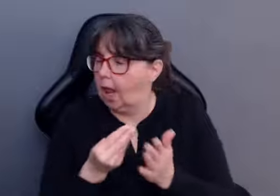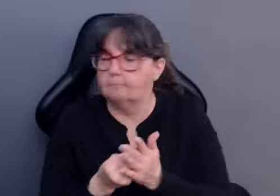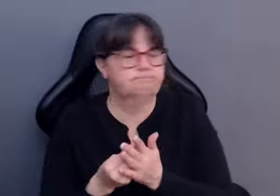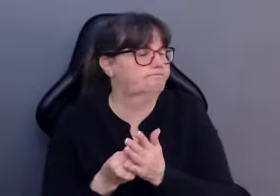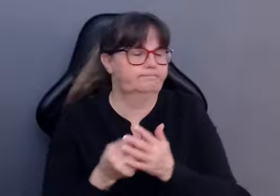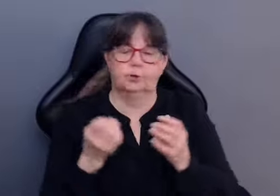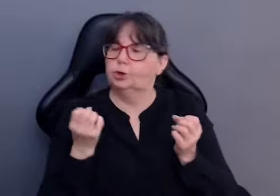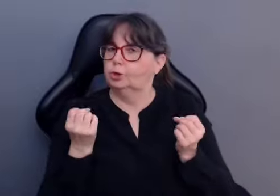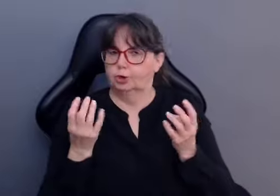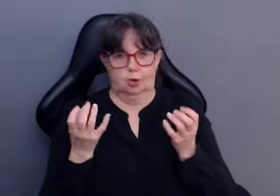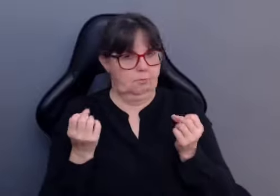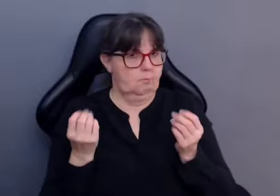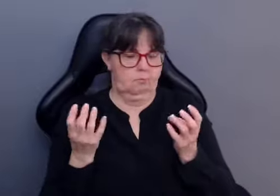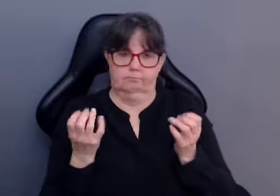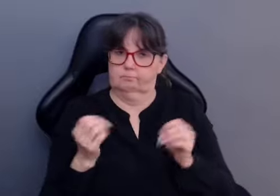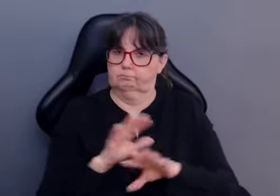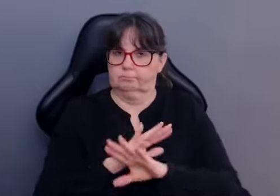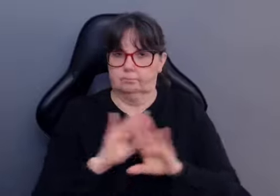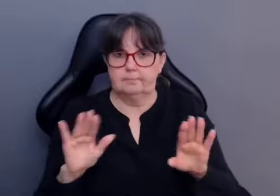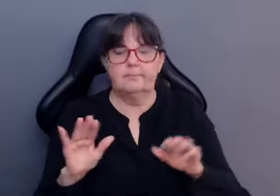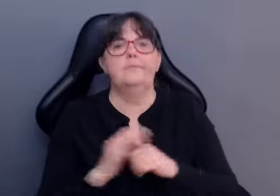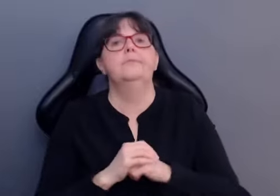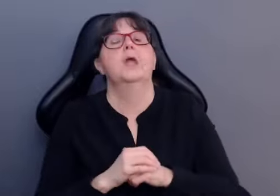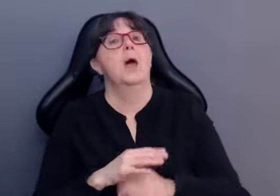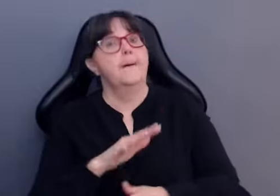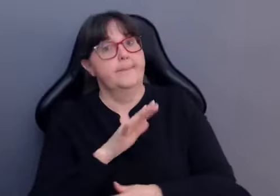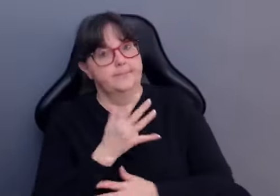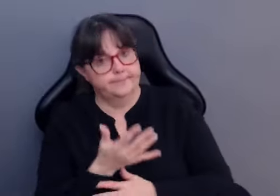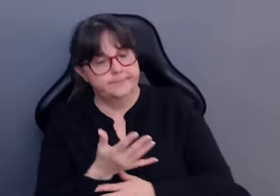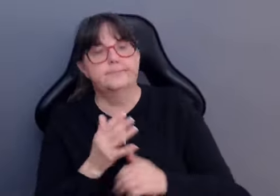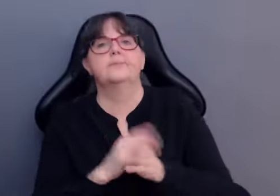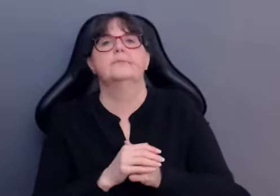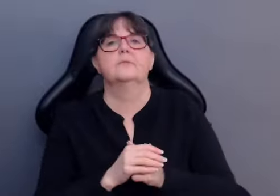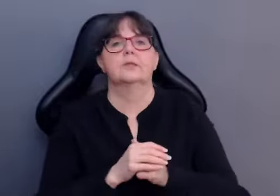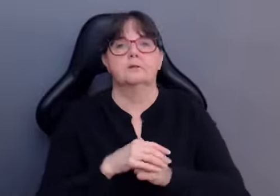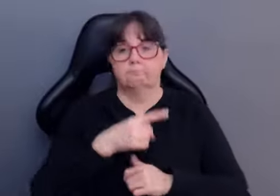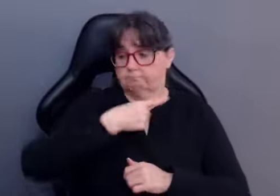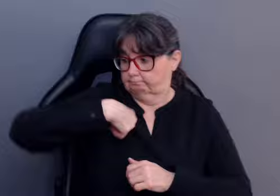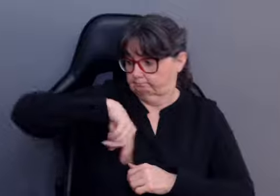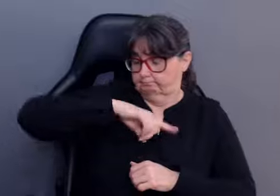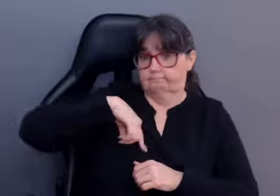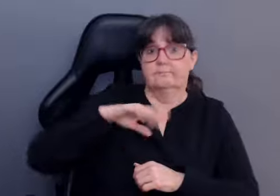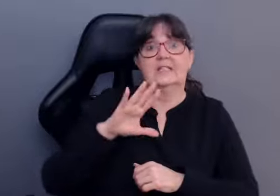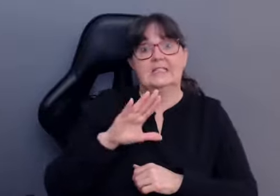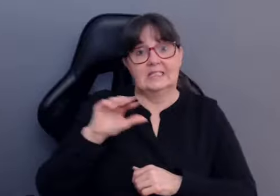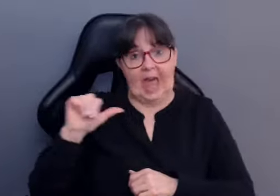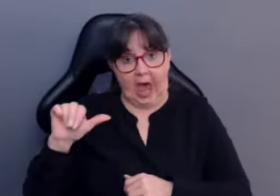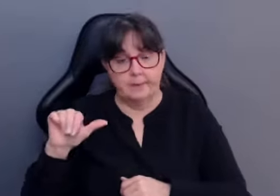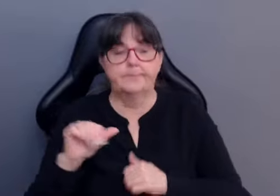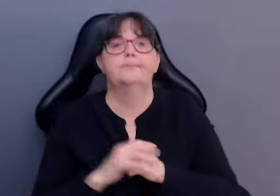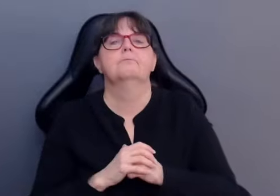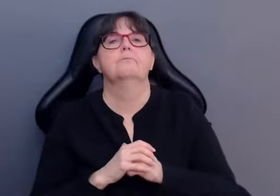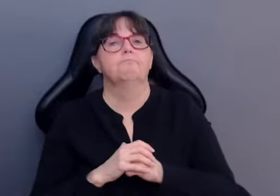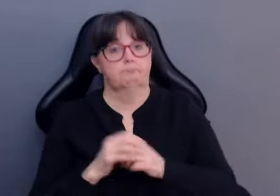pour leurs services. Par ailleurs, le conseil d'administration peut adopter